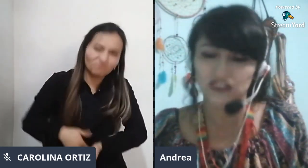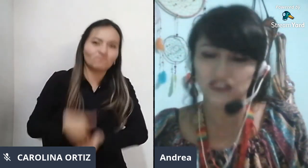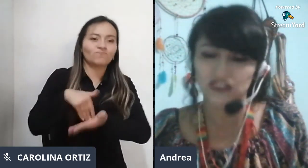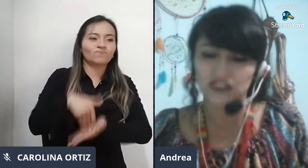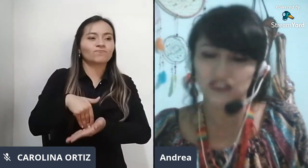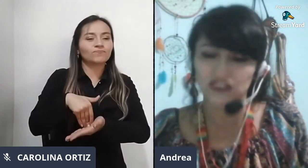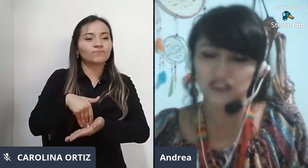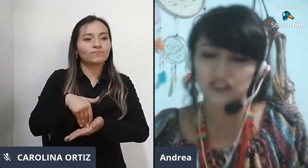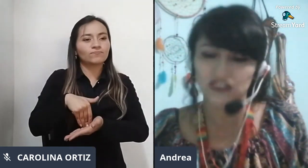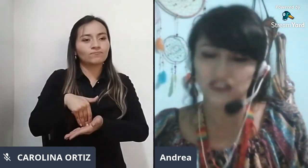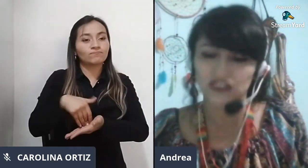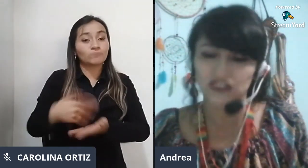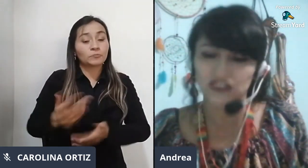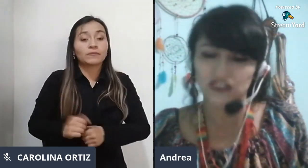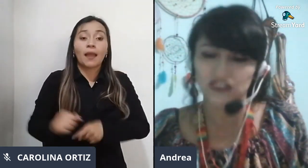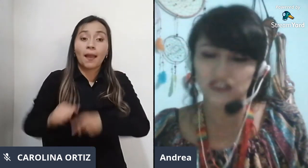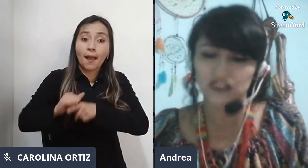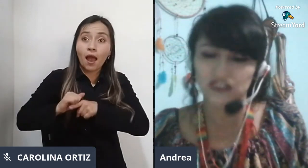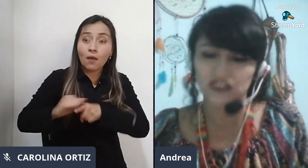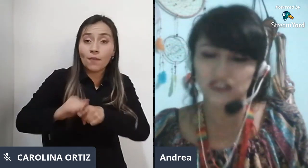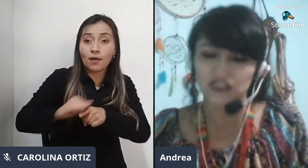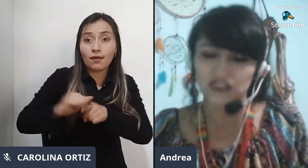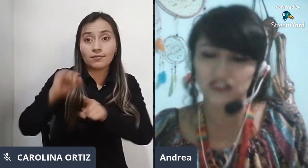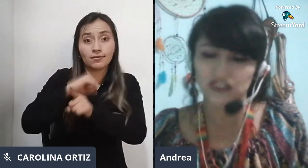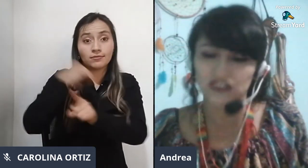La práctica social como